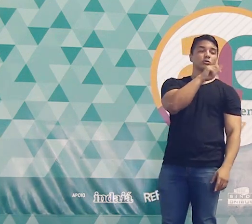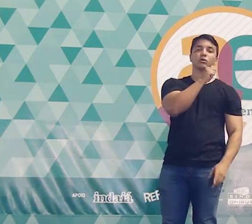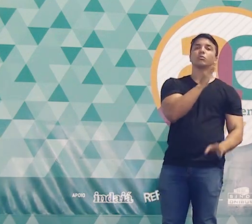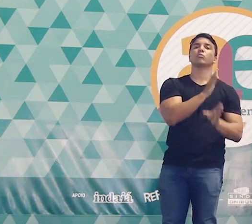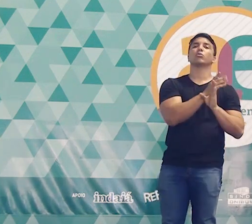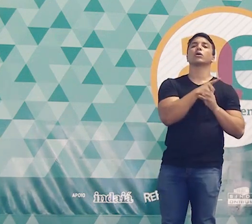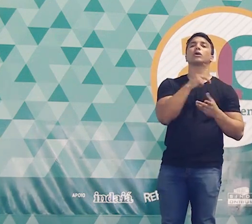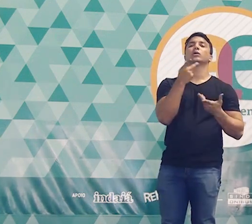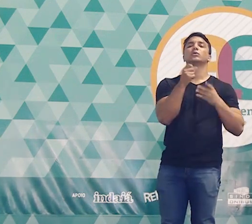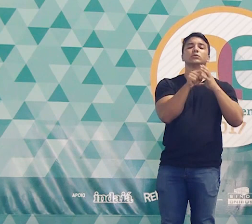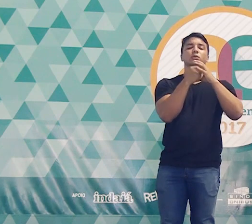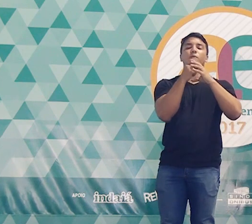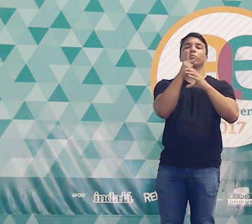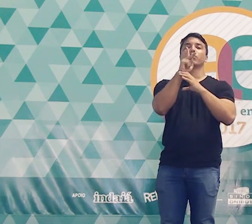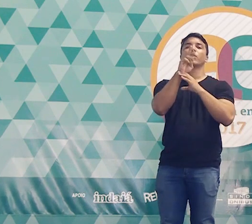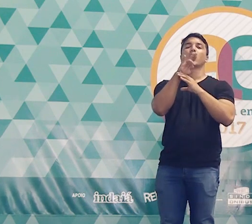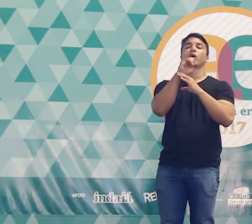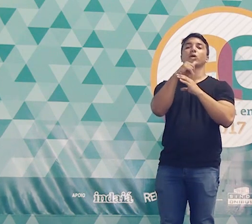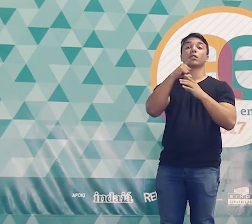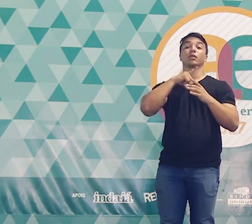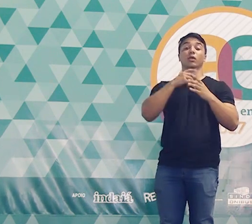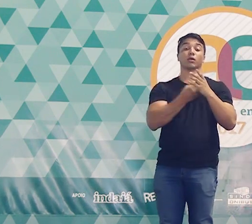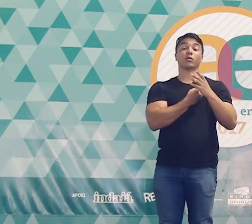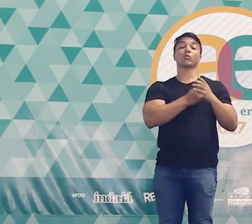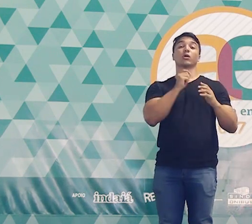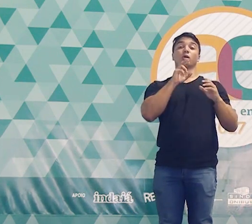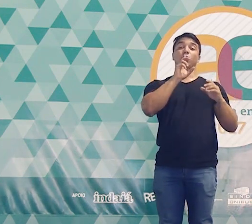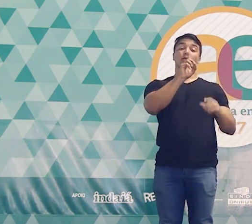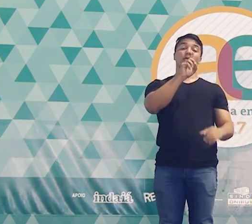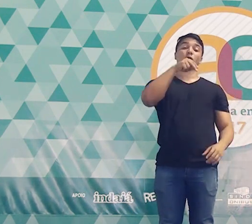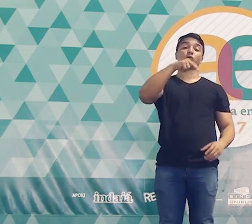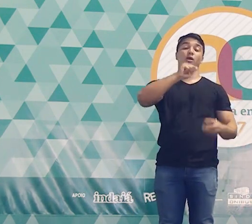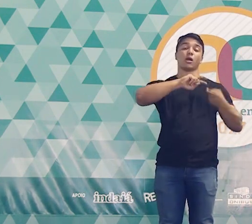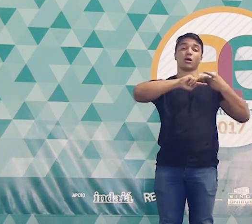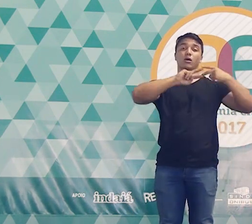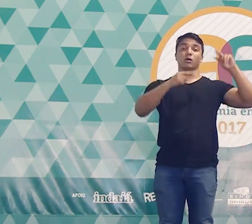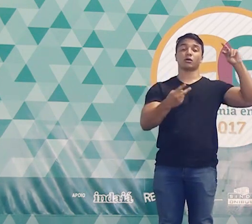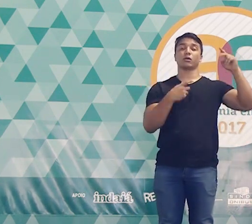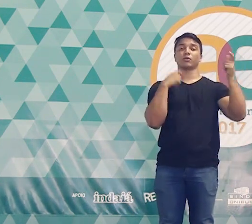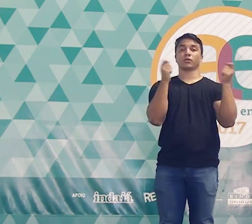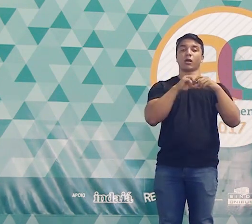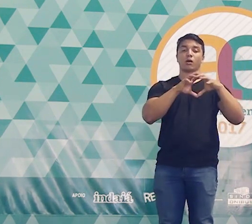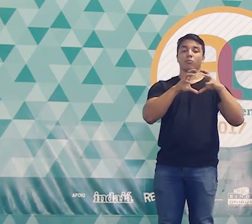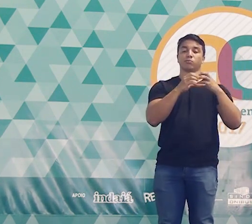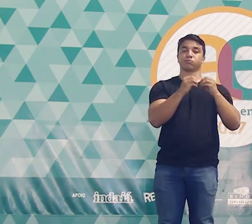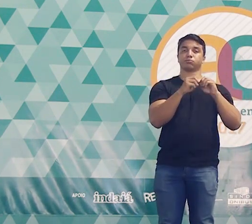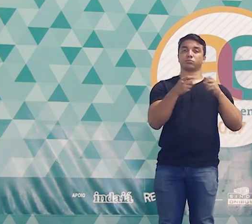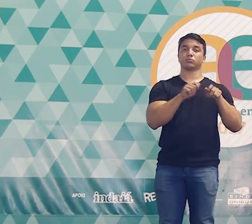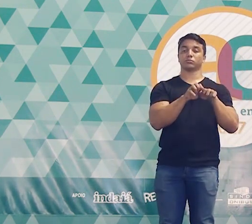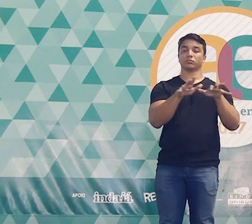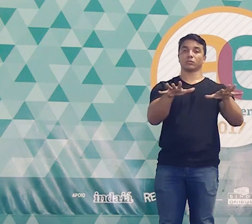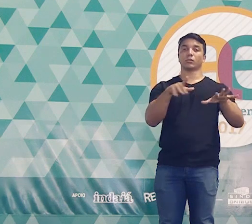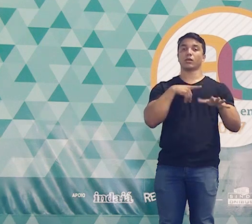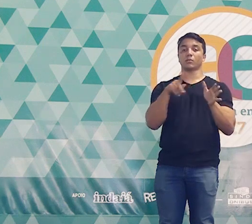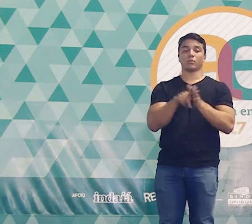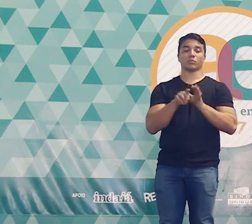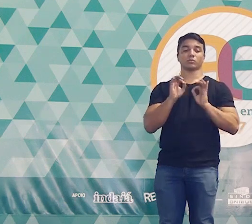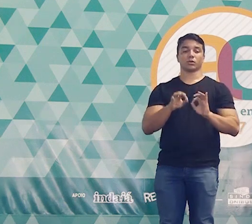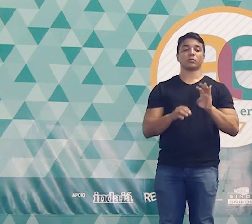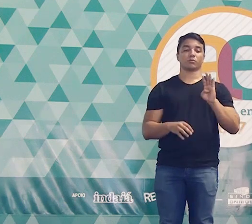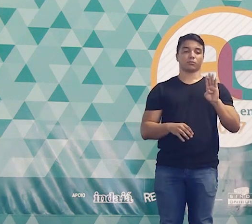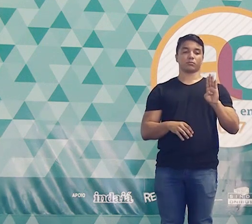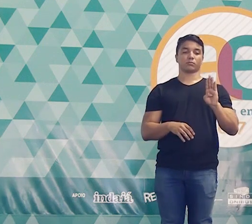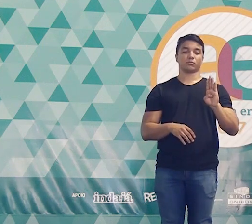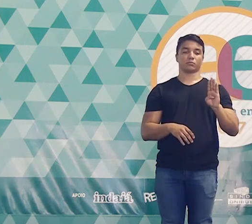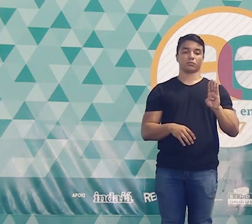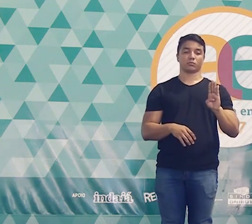porque uma célula procariótica apresenta DNA, tá certo? Apresenta capacidade de autoduplicação. Então, nesse caso, é o item D,